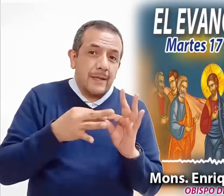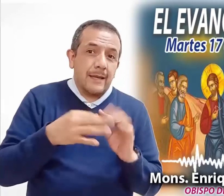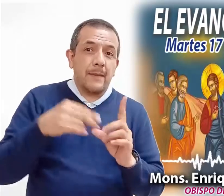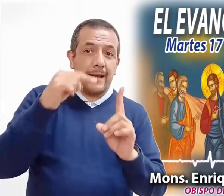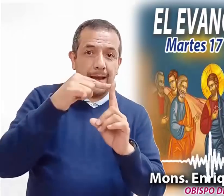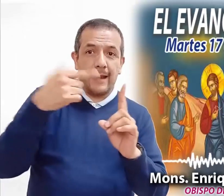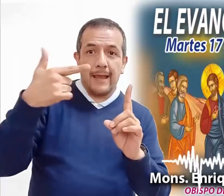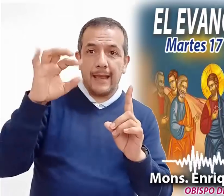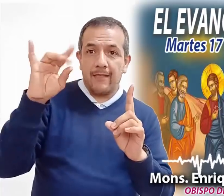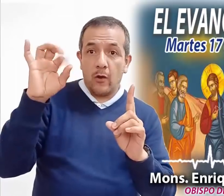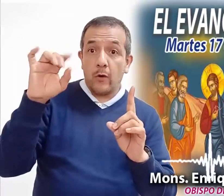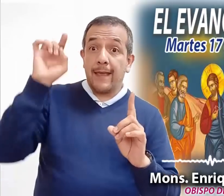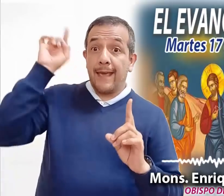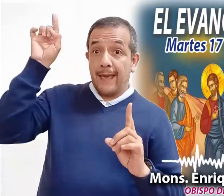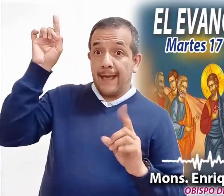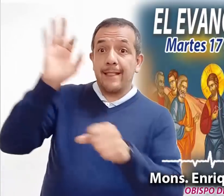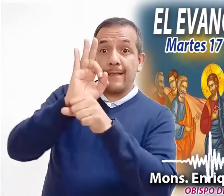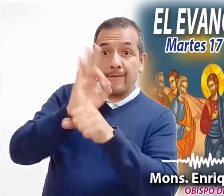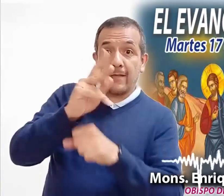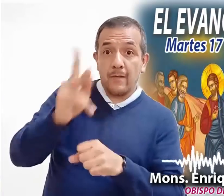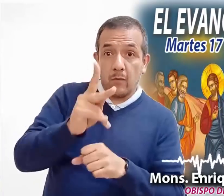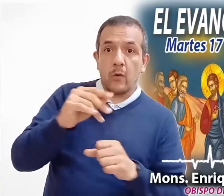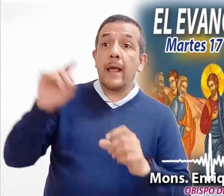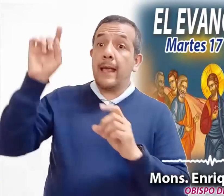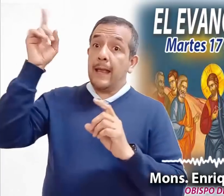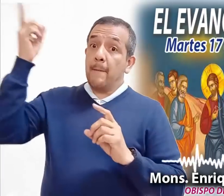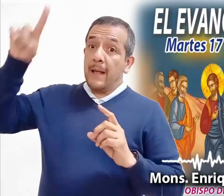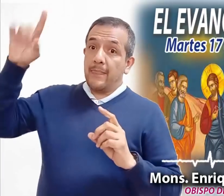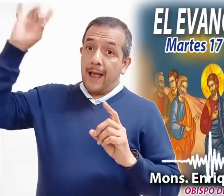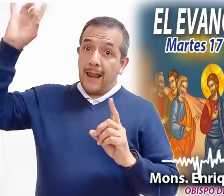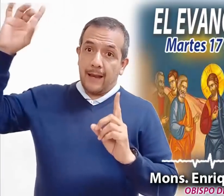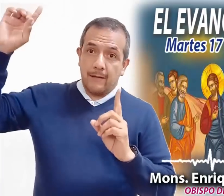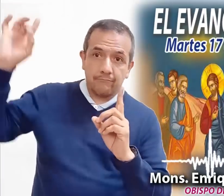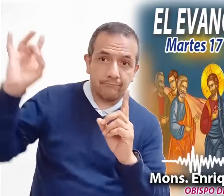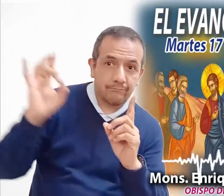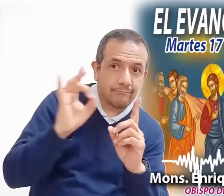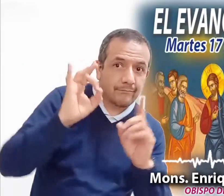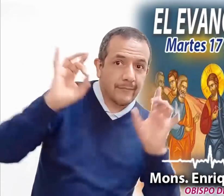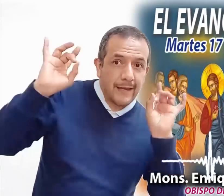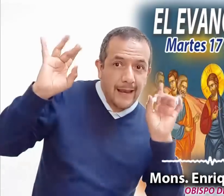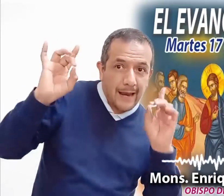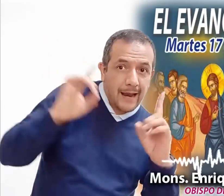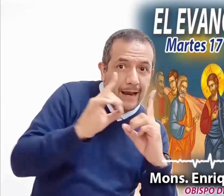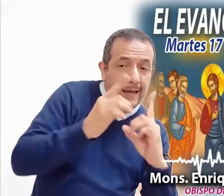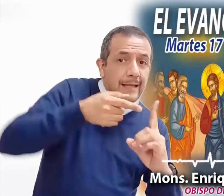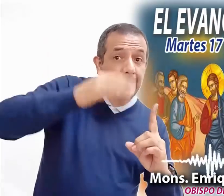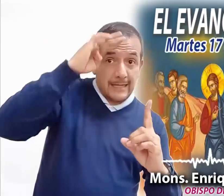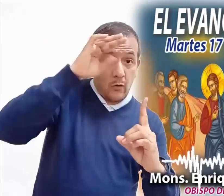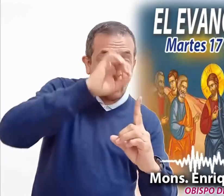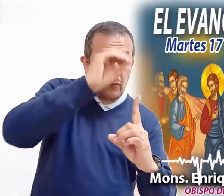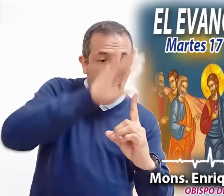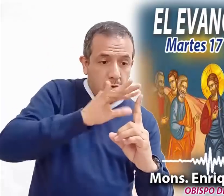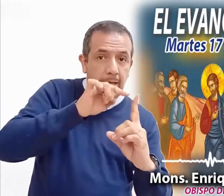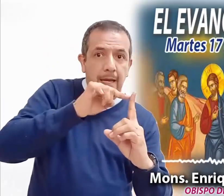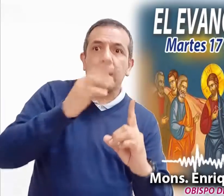comprometida actuación a favor del pueblo. Al saludo del ángel, el Señor está contigo, Gedeón responderá como lo haríamos